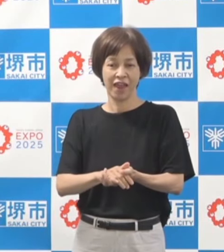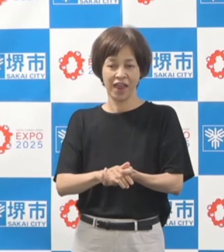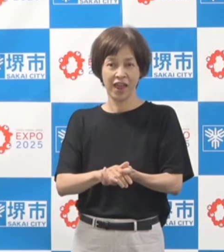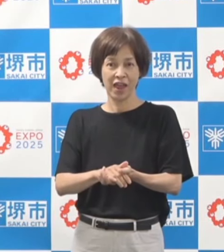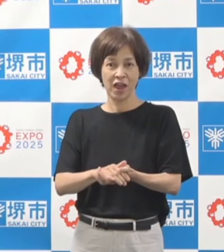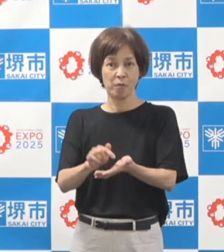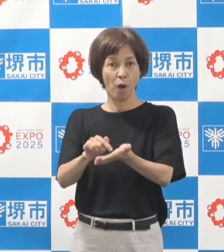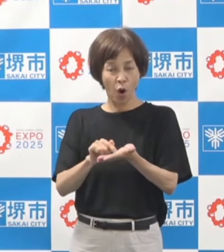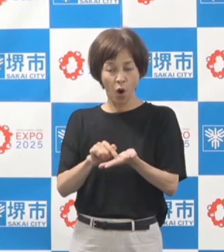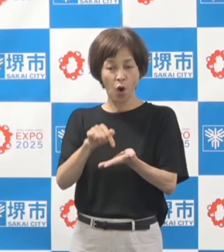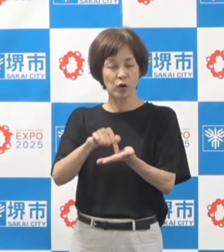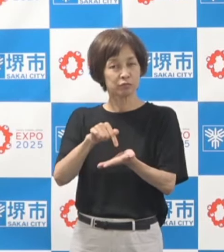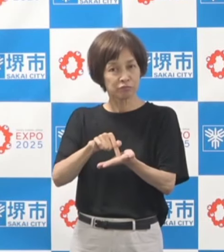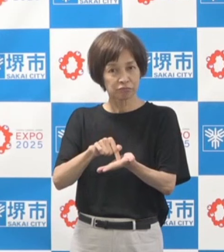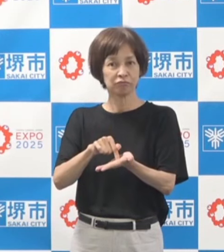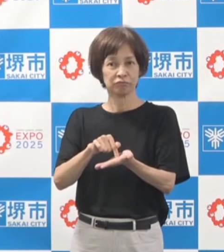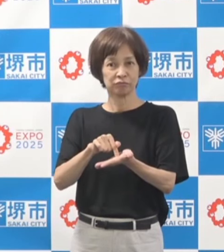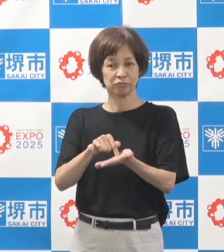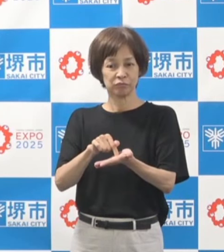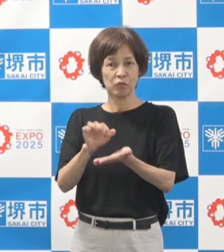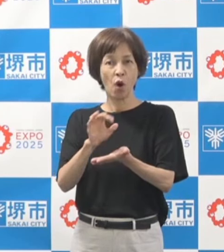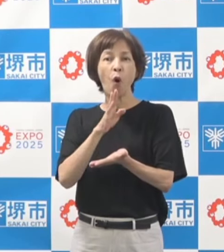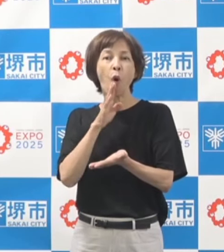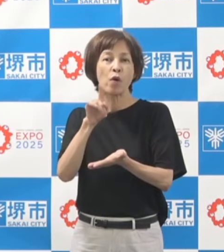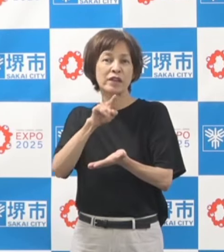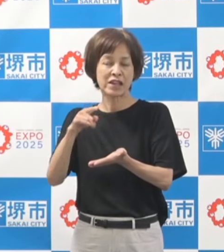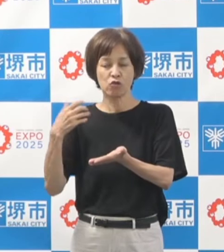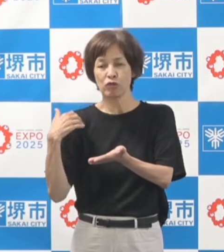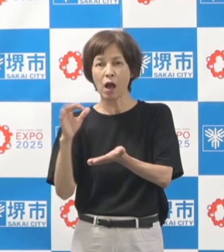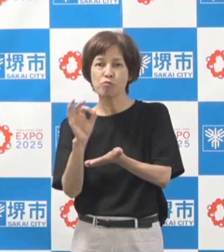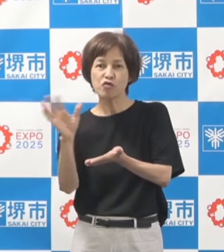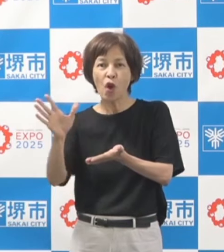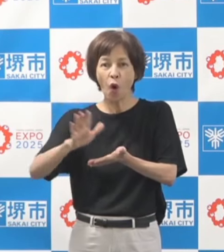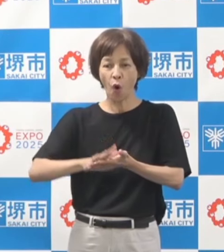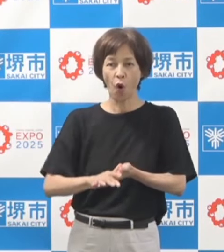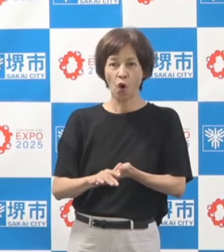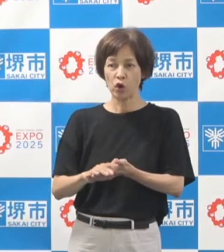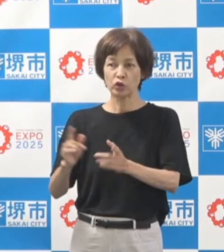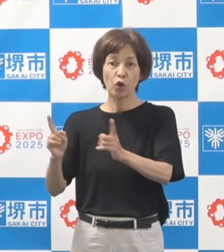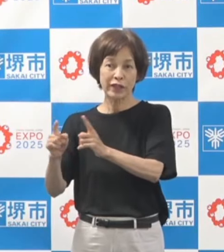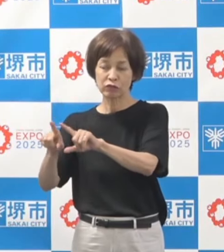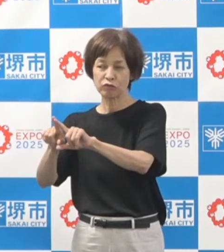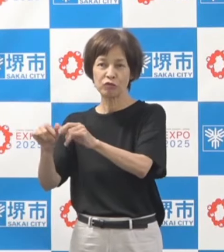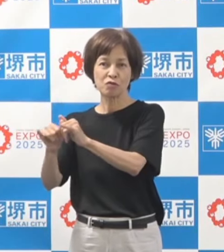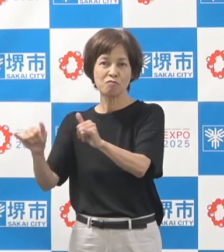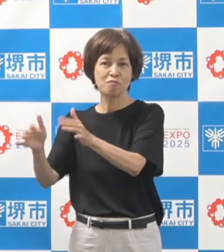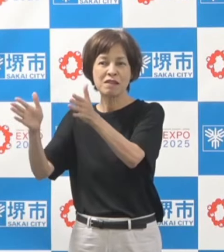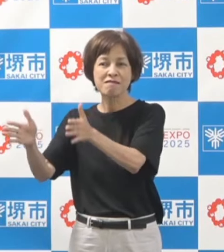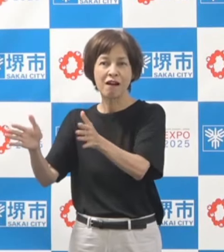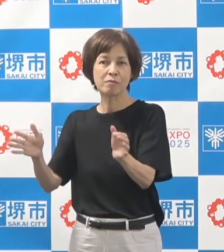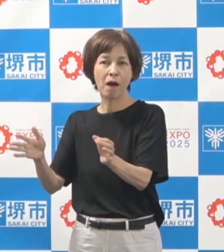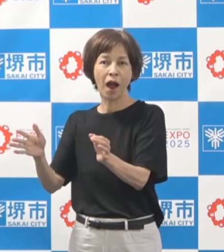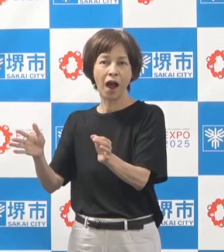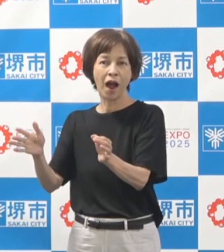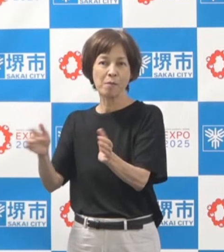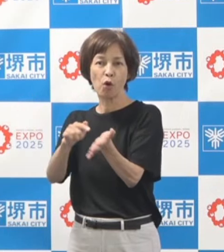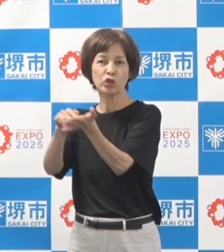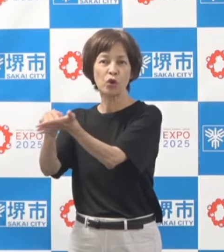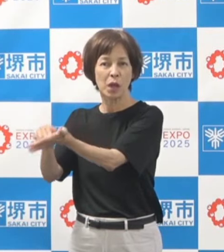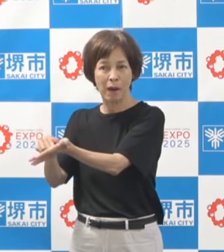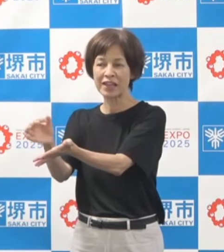なのですが、それ以外の方で直接民間に申し込んだ場合は有償で費用がかかる形になります